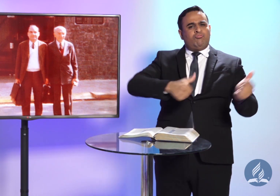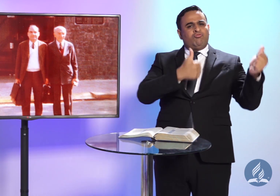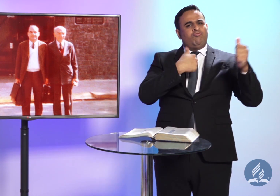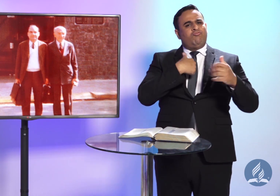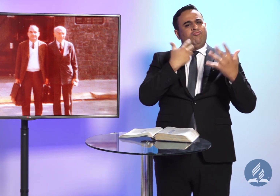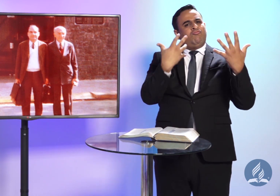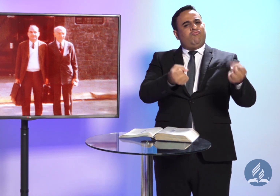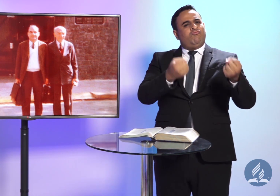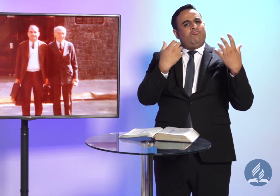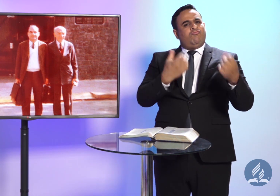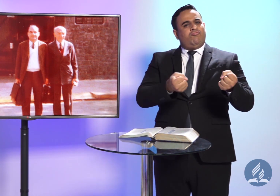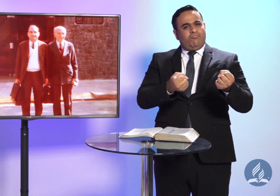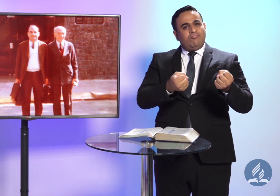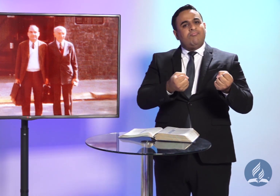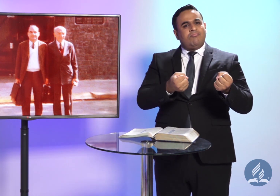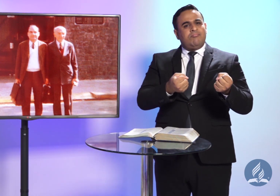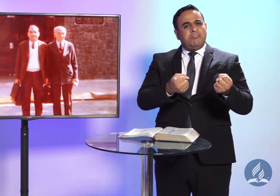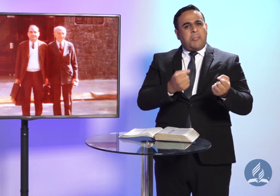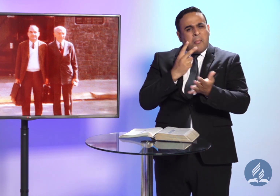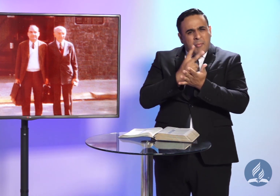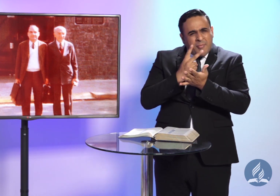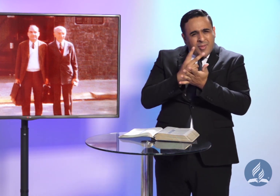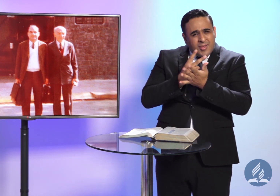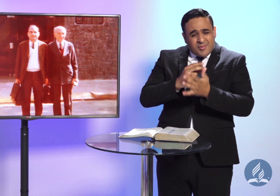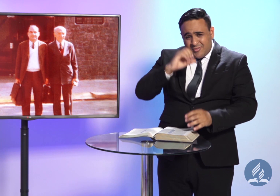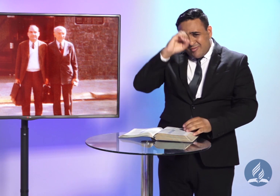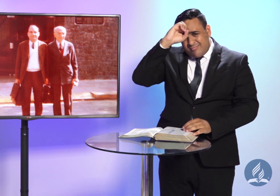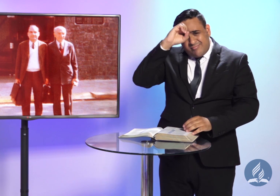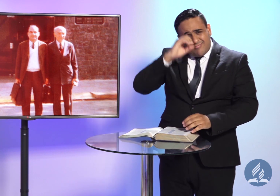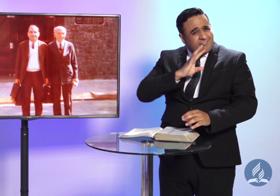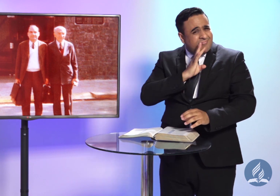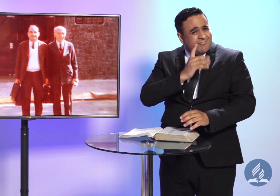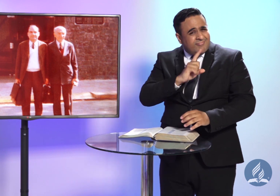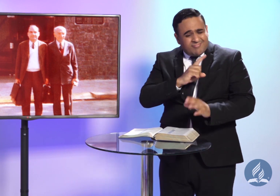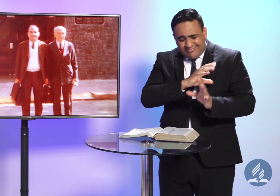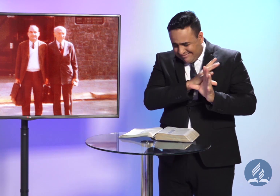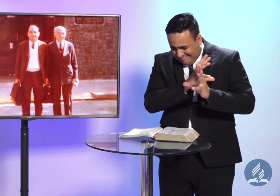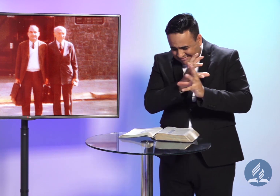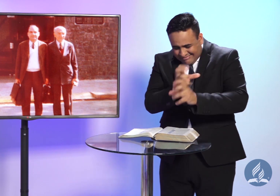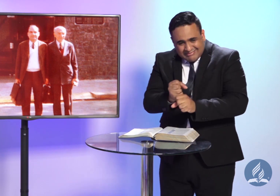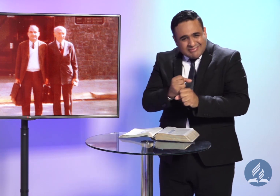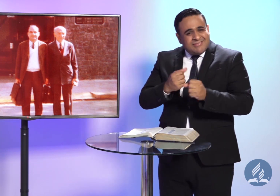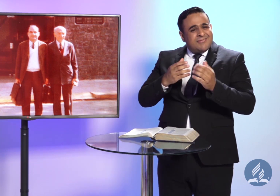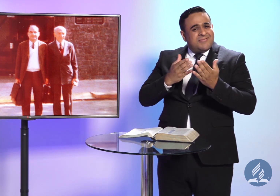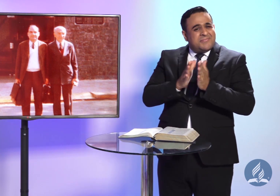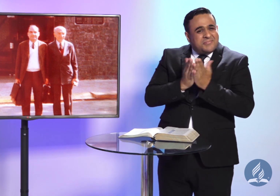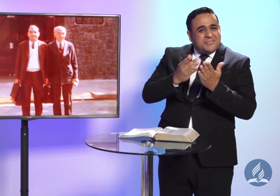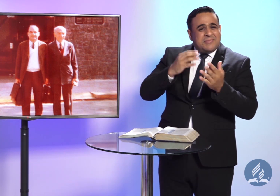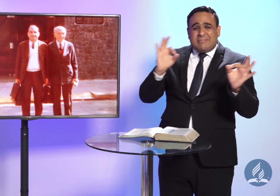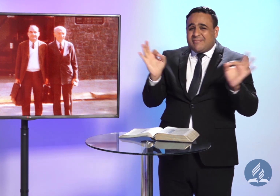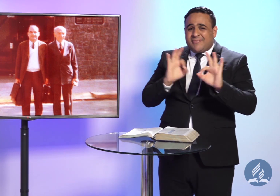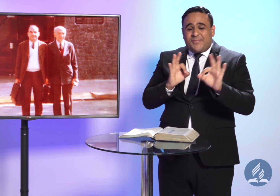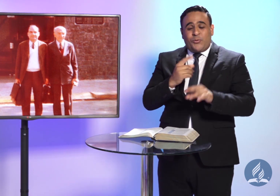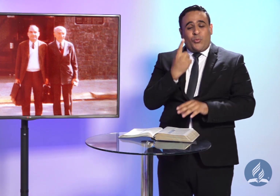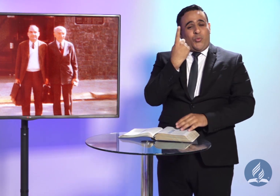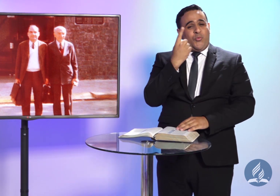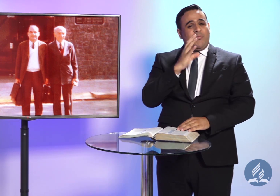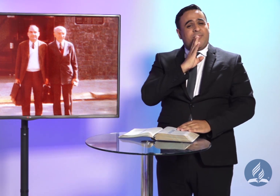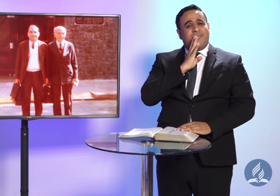como funcionava a igreja. Mas mesmo sem saber ou sem receber um estudo bíblico, ele entendeu de que aquela igreja